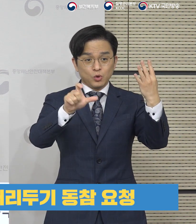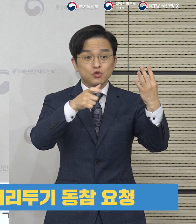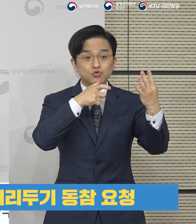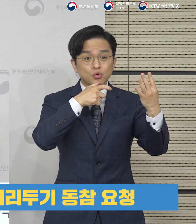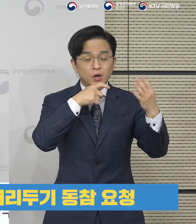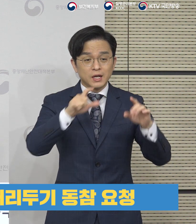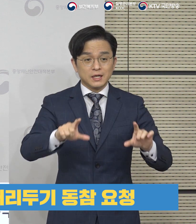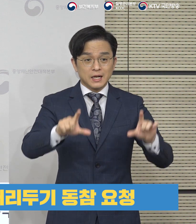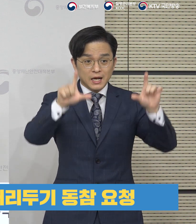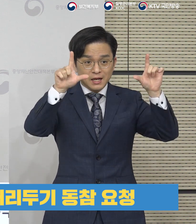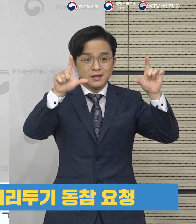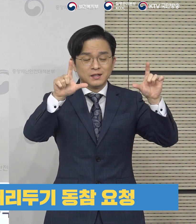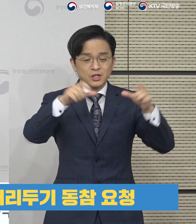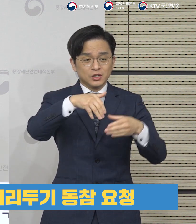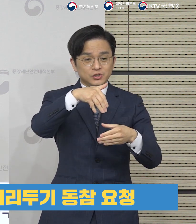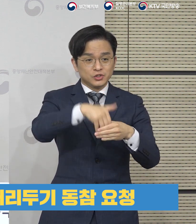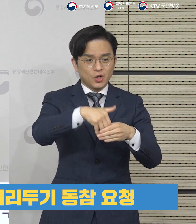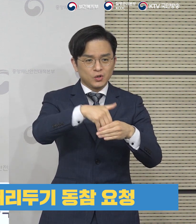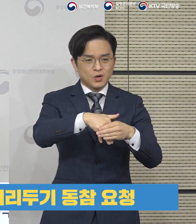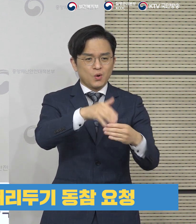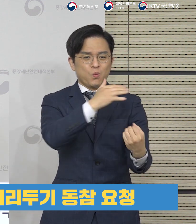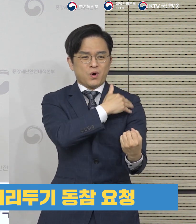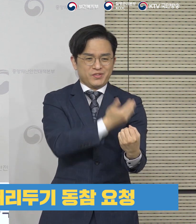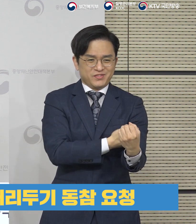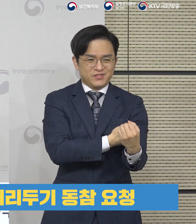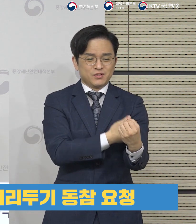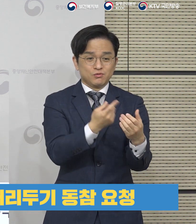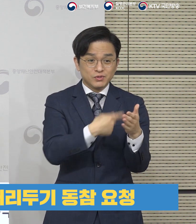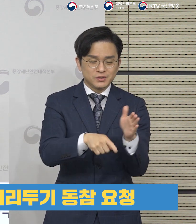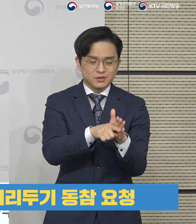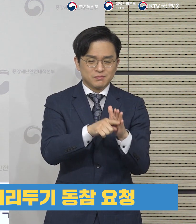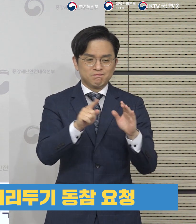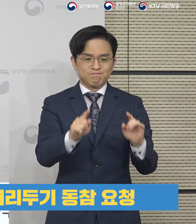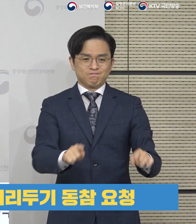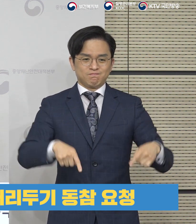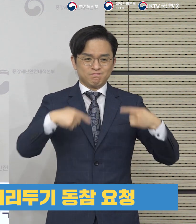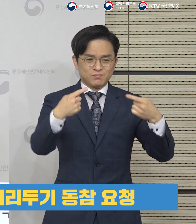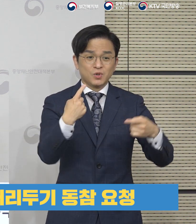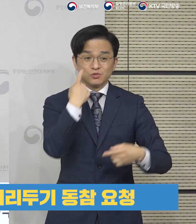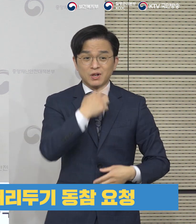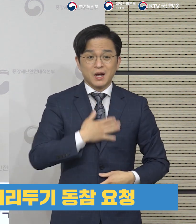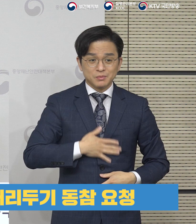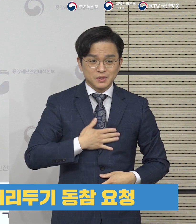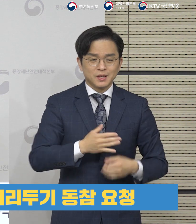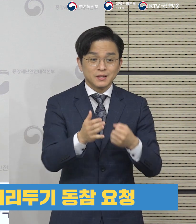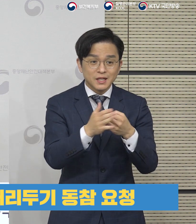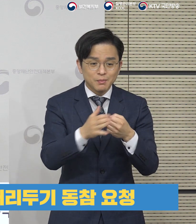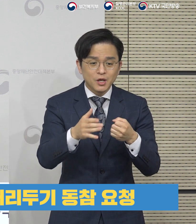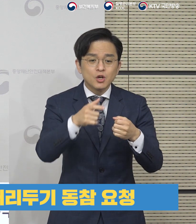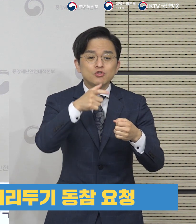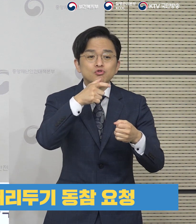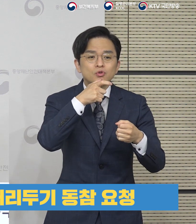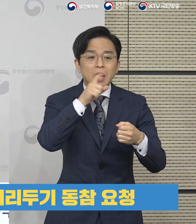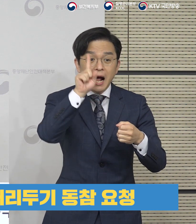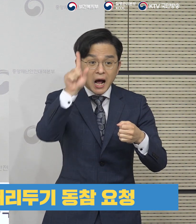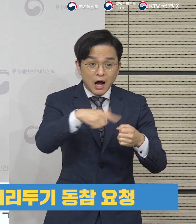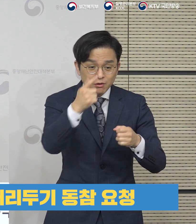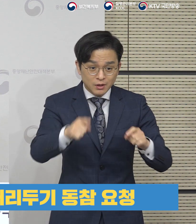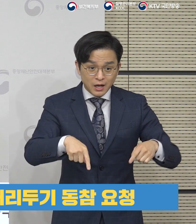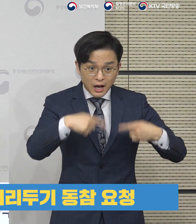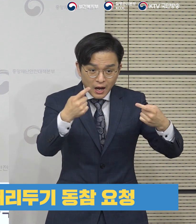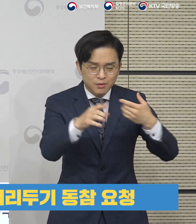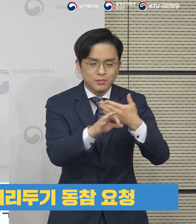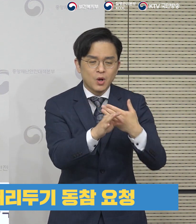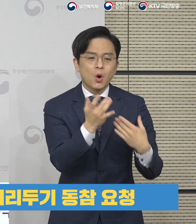수요일에는 소중한 한 표를 행사하기 위해 많은 분들이 불가피하게 외출을 하셔야 하는 상황이므로 투표일